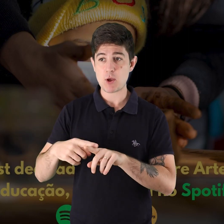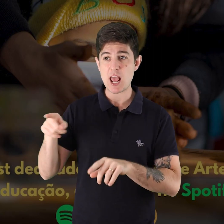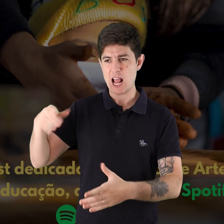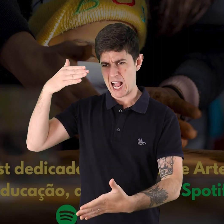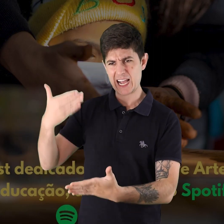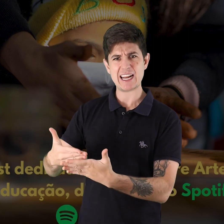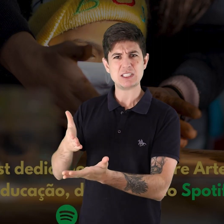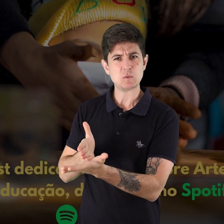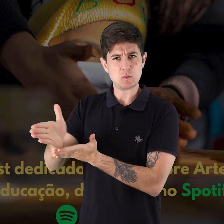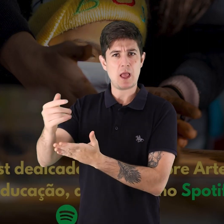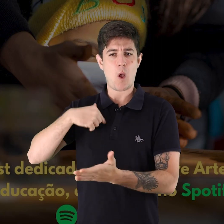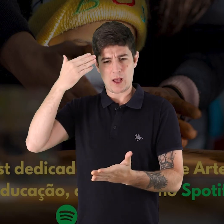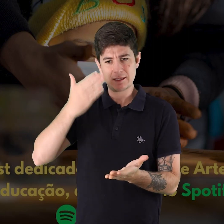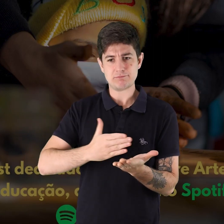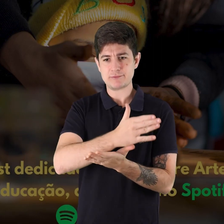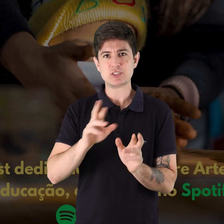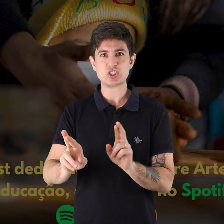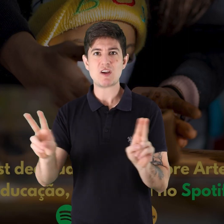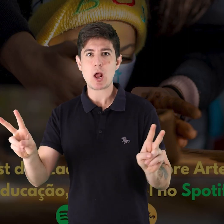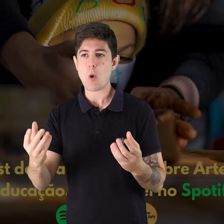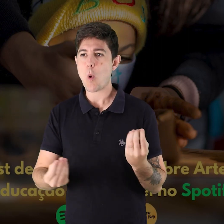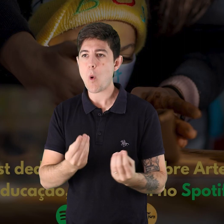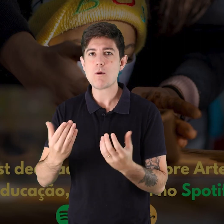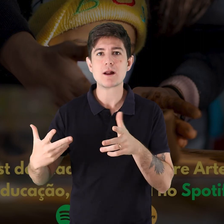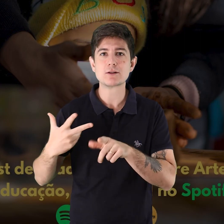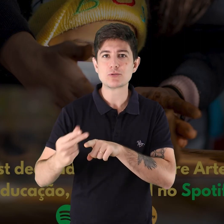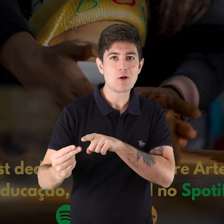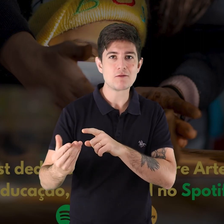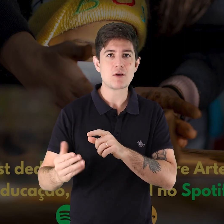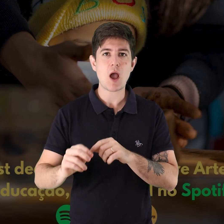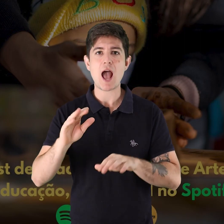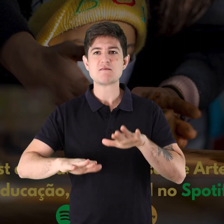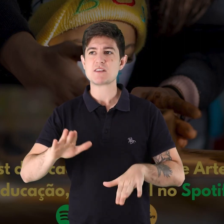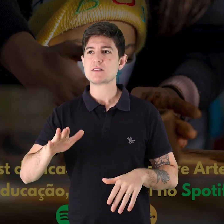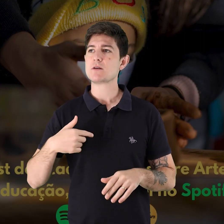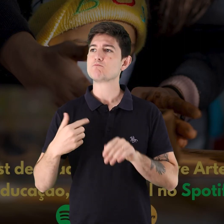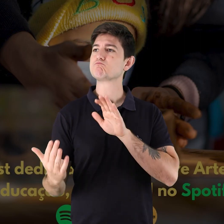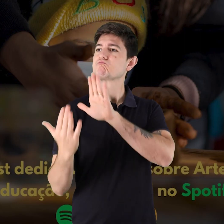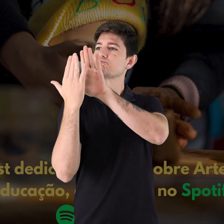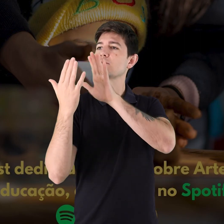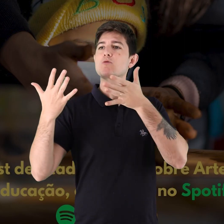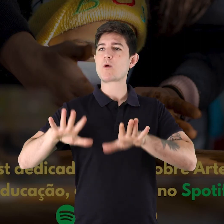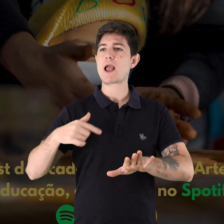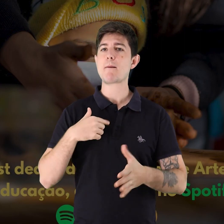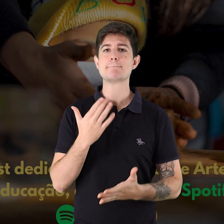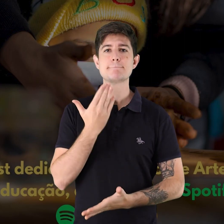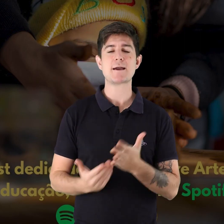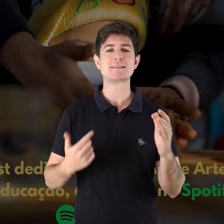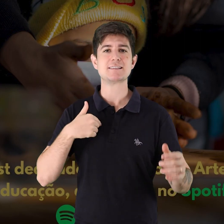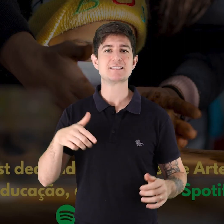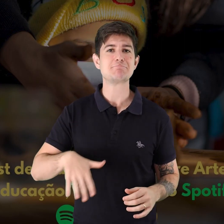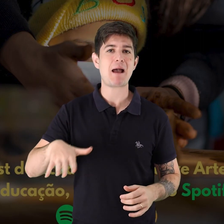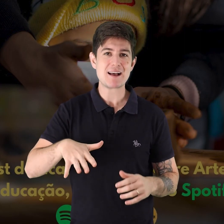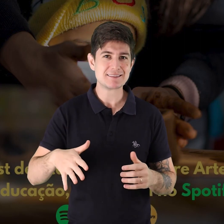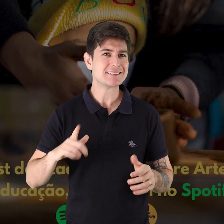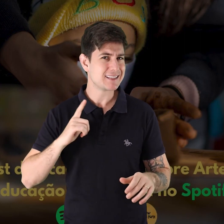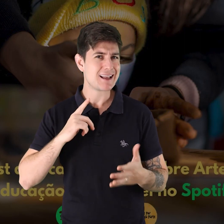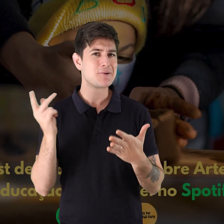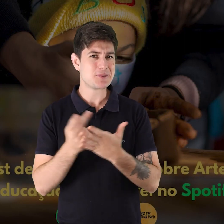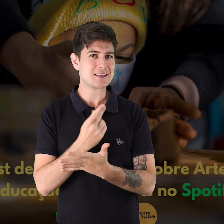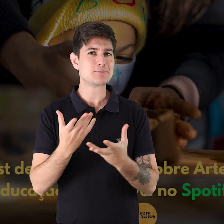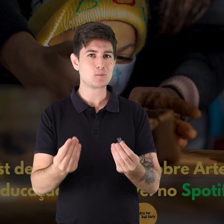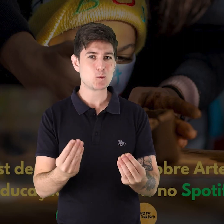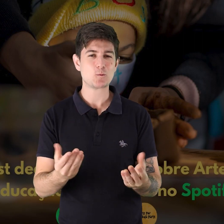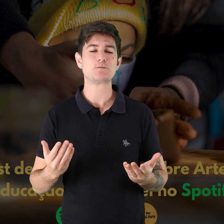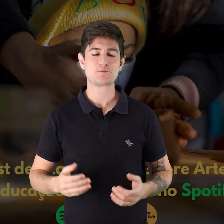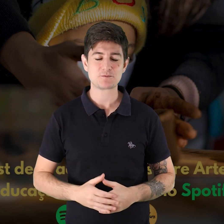são porque realmente você acredita naquilo ali que você está dizendo, ou é simplesmente porque você quer confrontar e não quer perder o seu espaço dentro